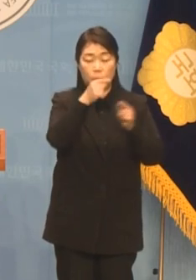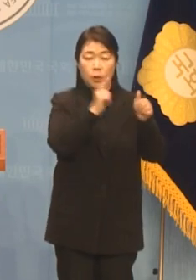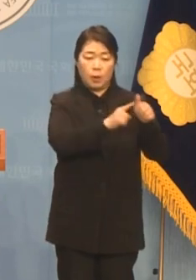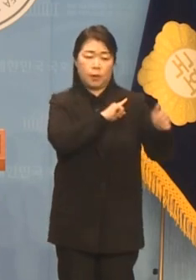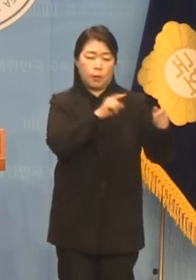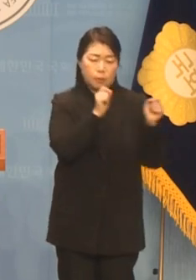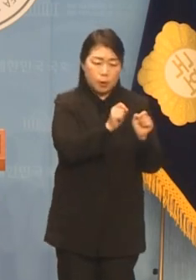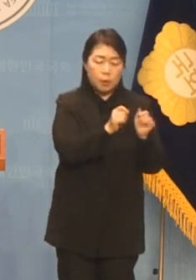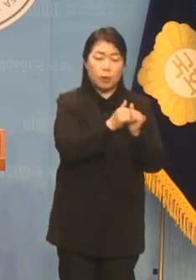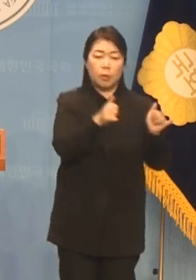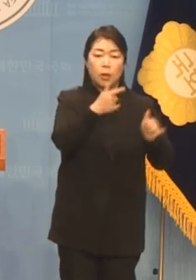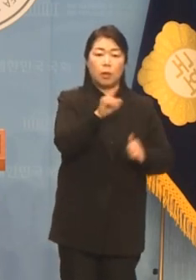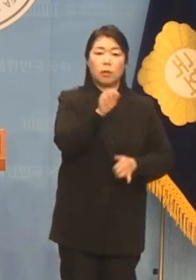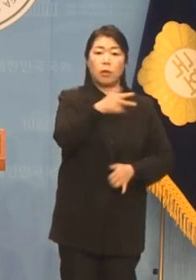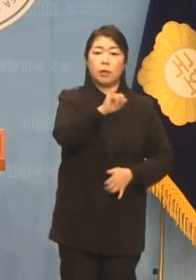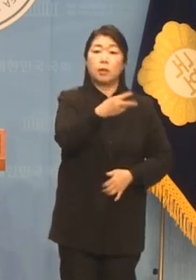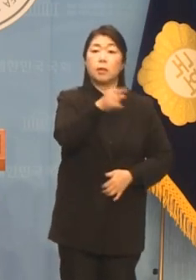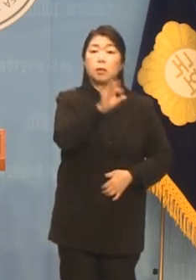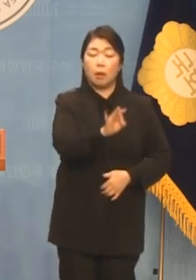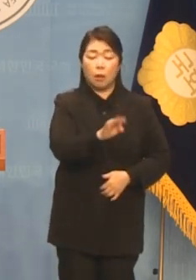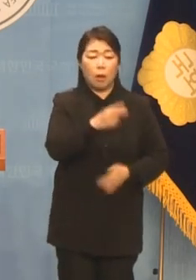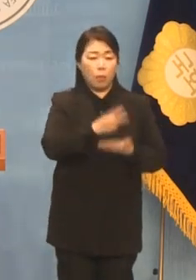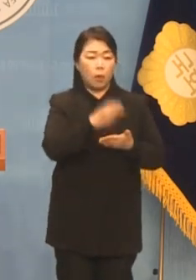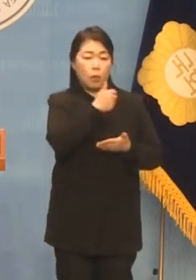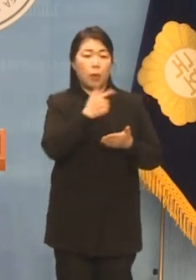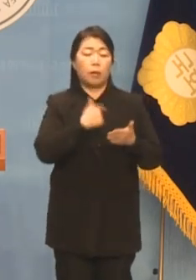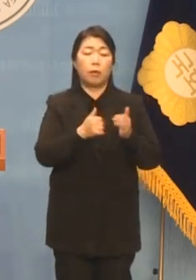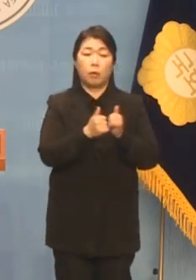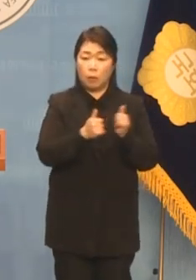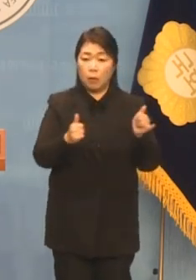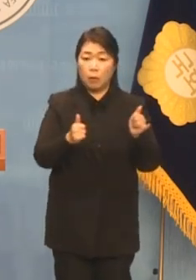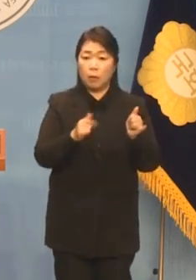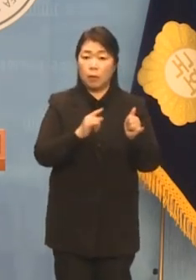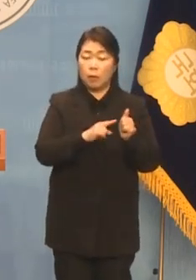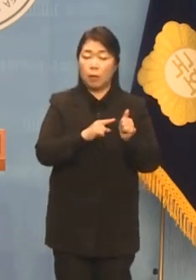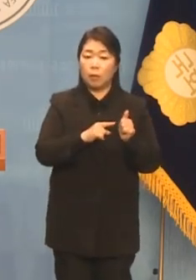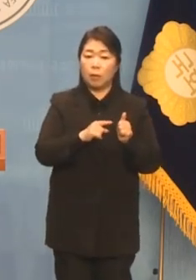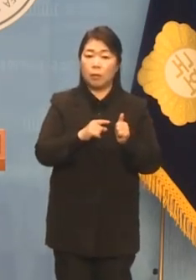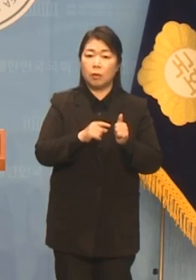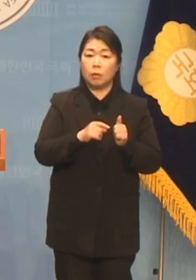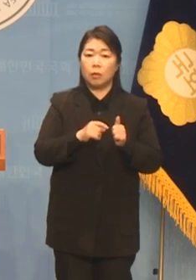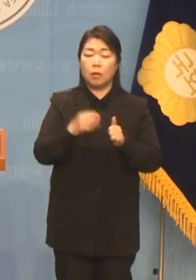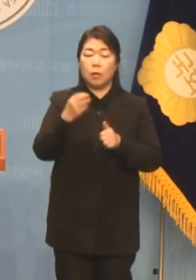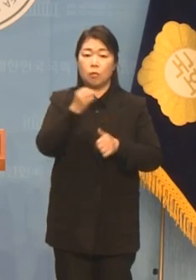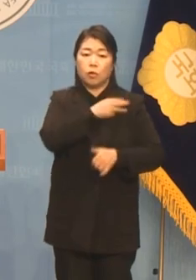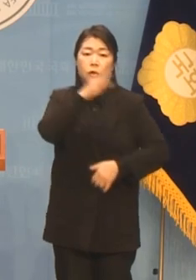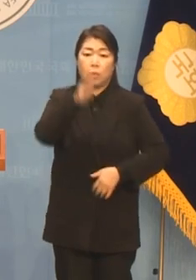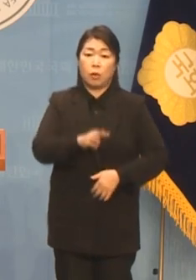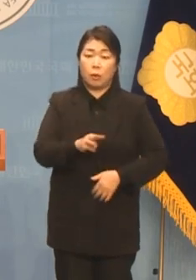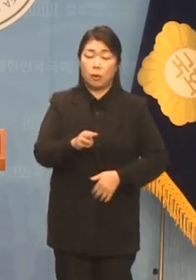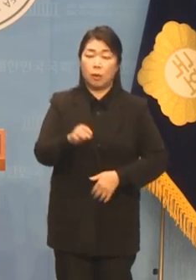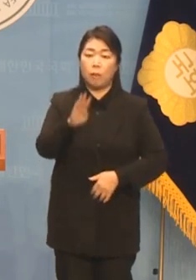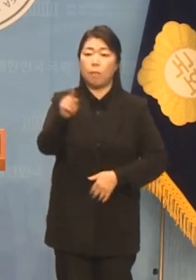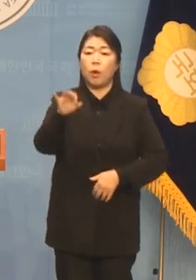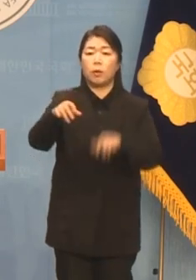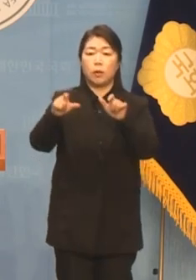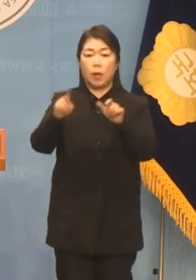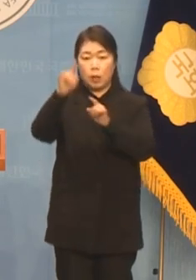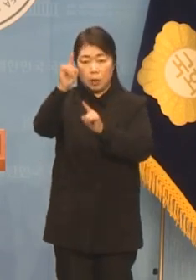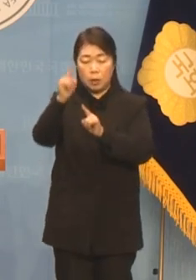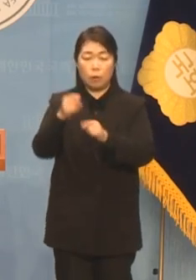정진상 변호한 경기 부천병 이건태 후보 그리고 서울